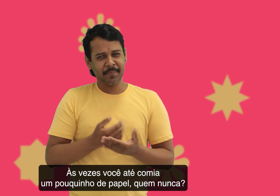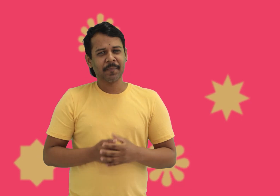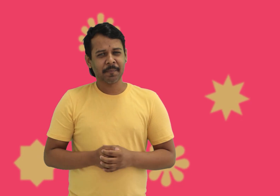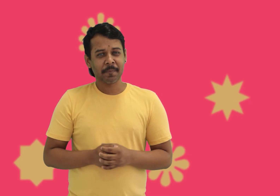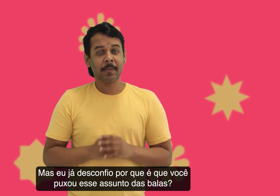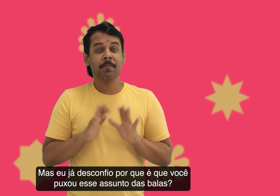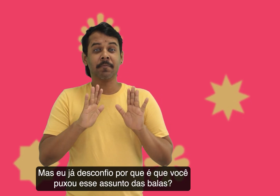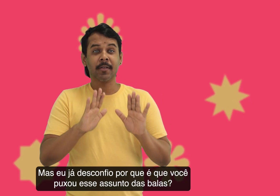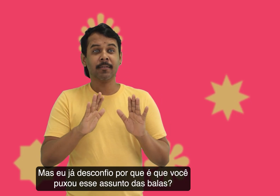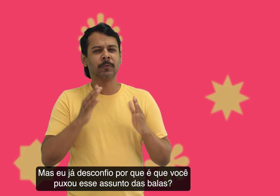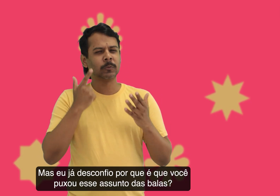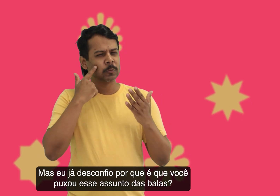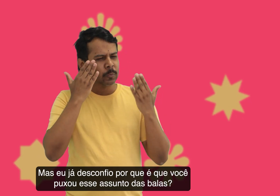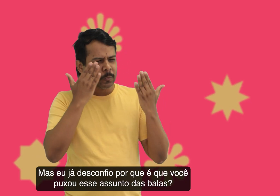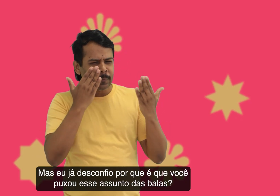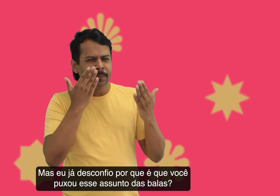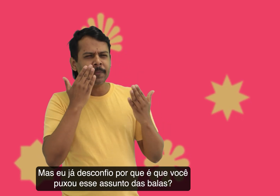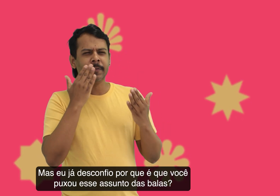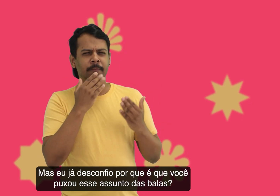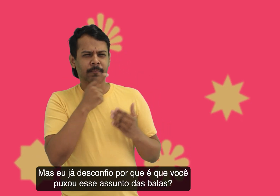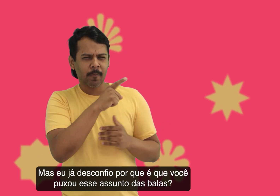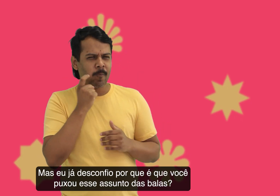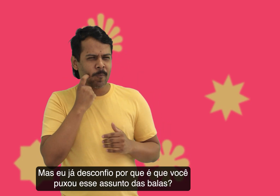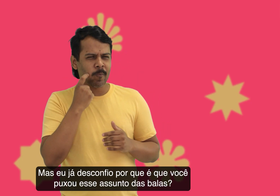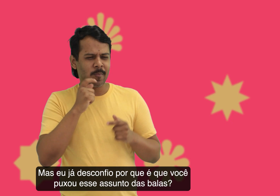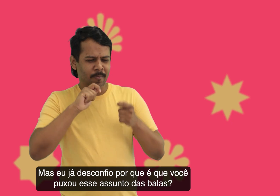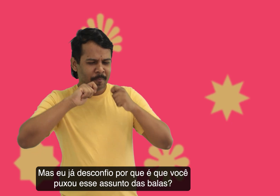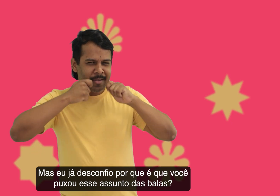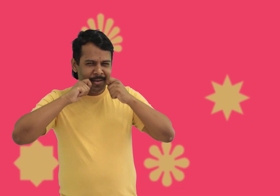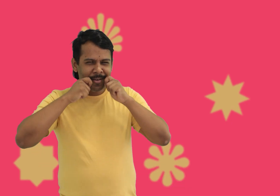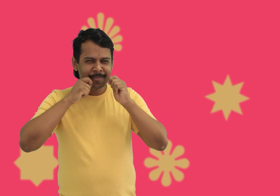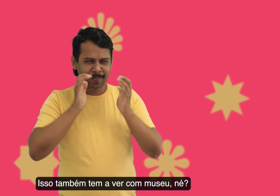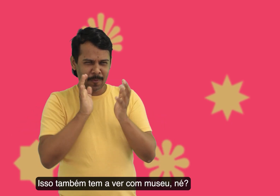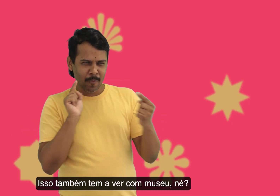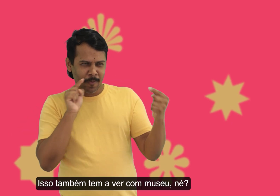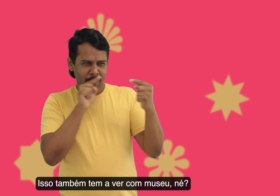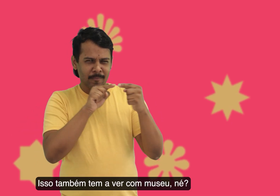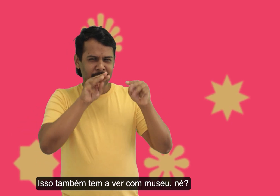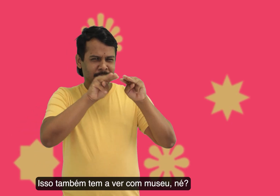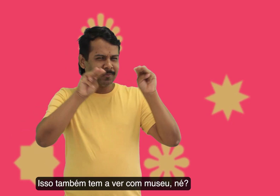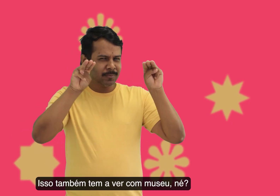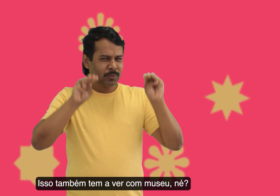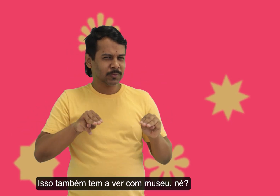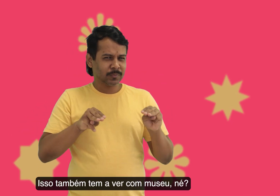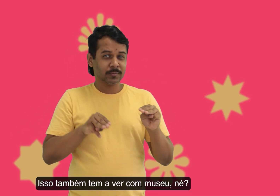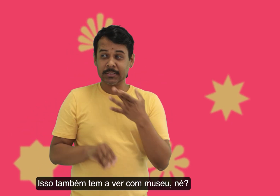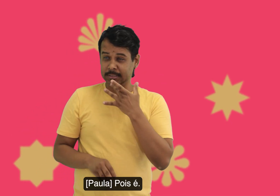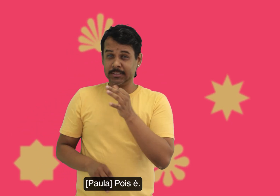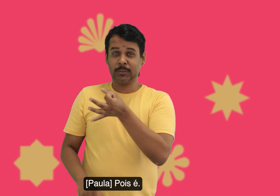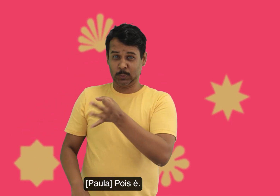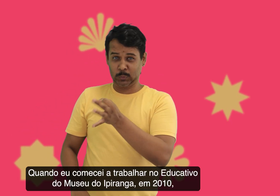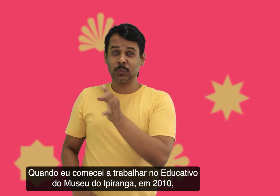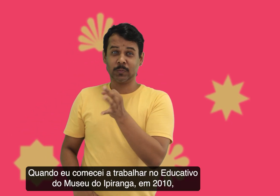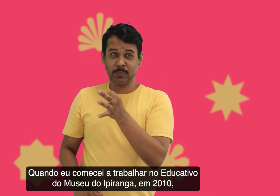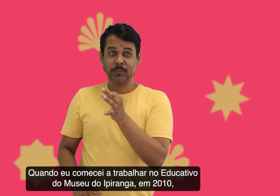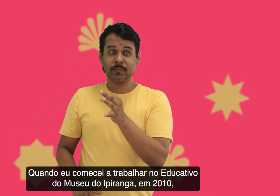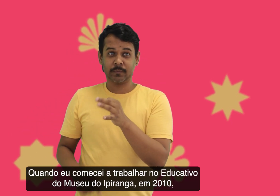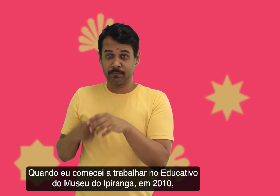nunca. Mas eu já desconfio por que é que você puxou esse assunto das balas. Isso também tem a ver com o museu, né? Pois é, quando eu comecei